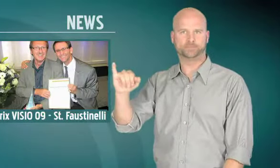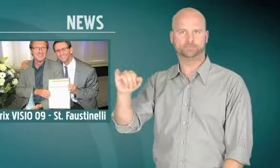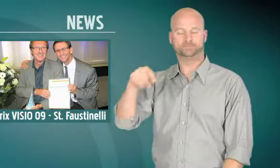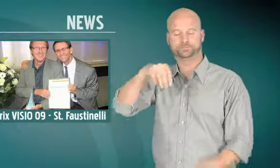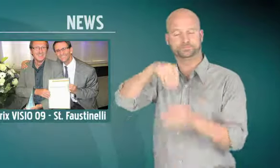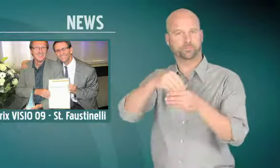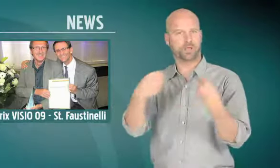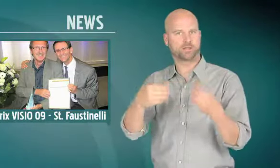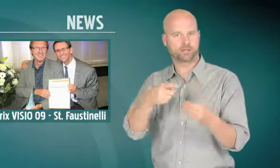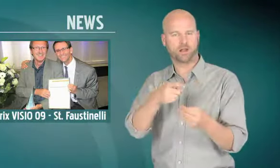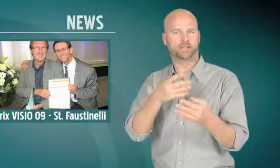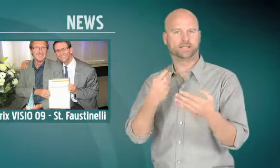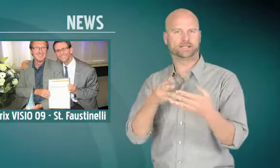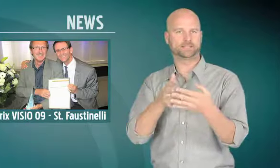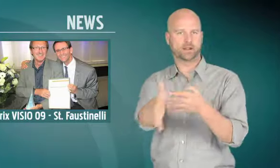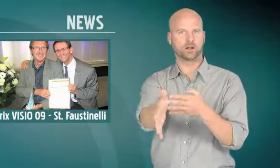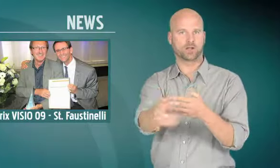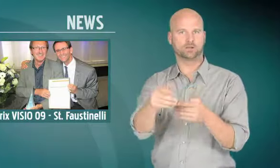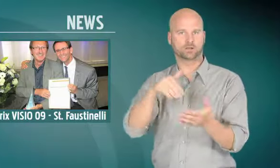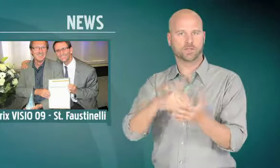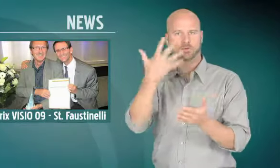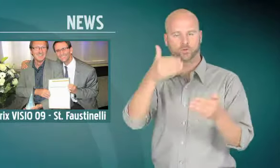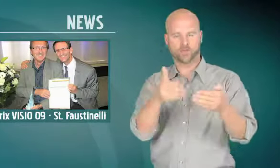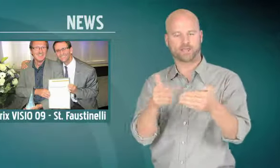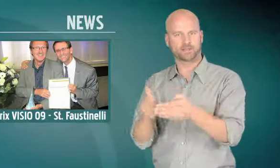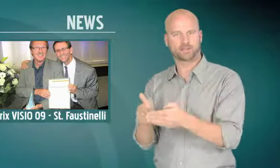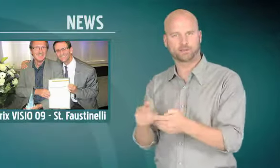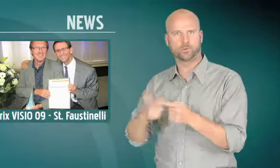Kristallglas, weist 5 Ecken auf und führt oben zu einem Spitz zusammen.